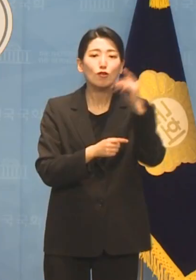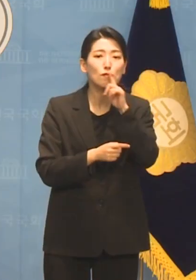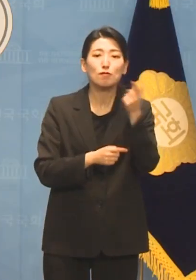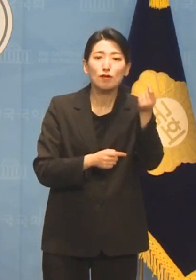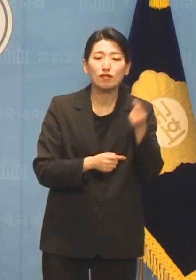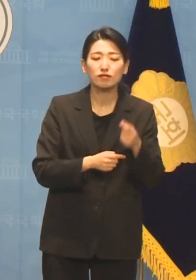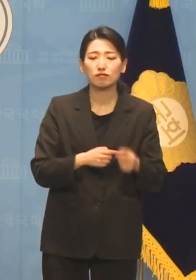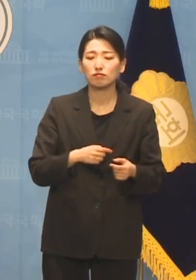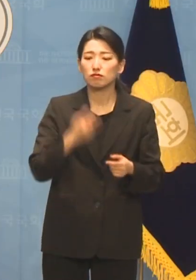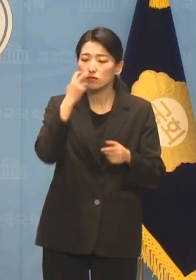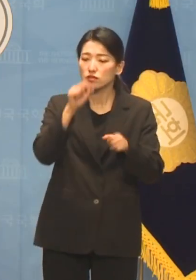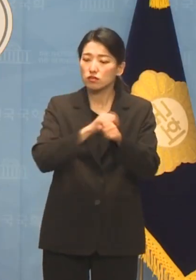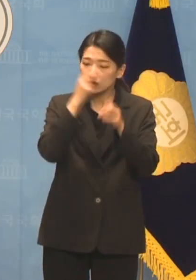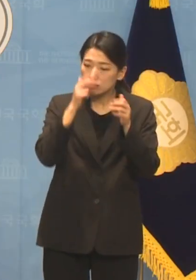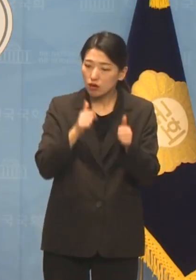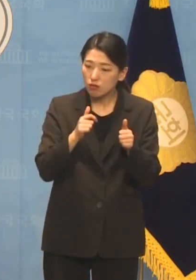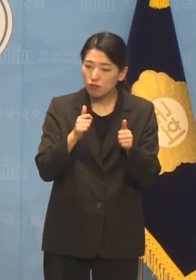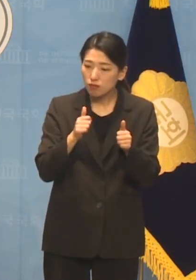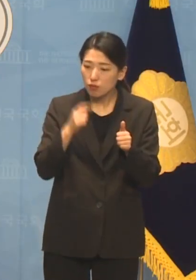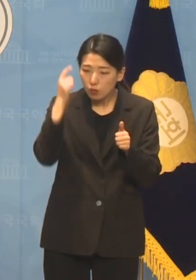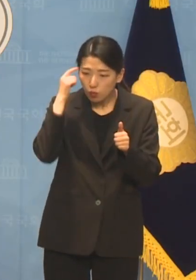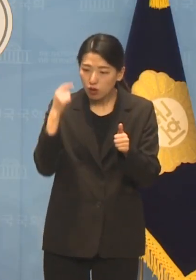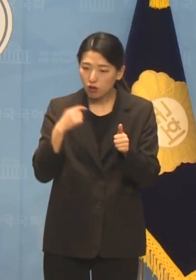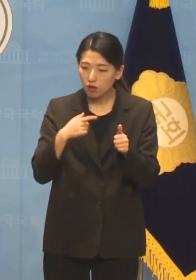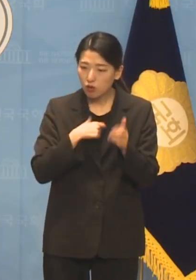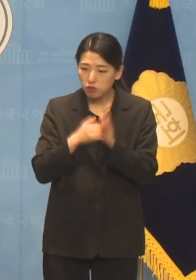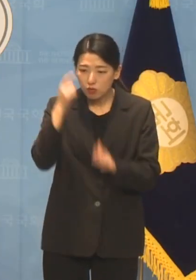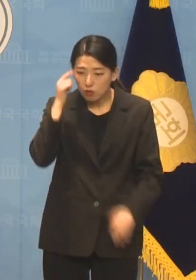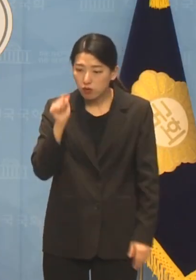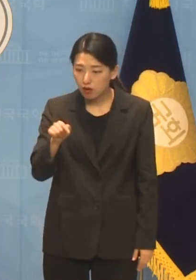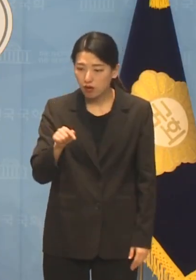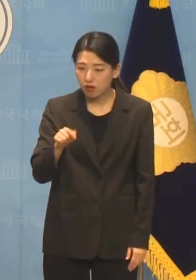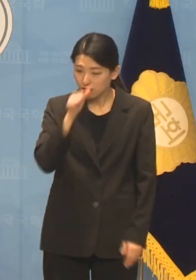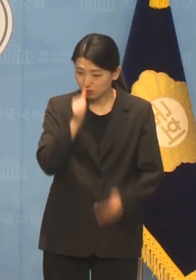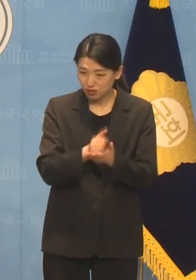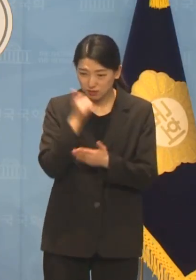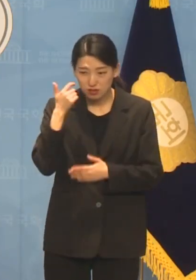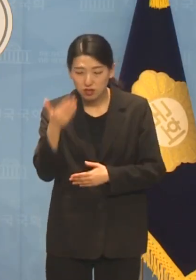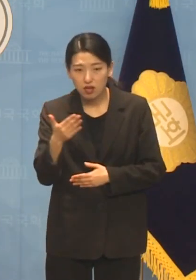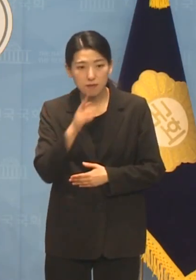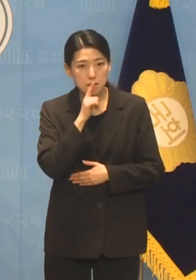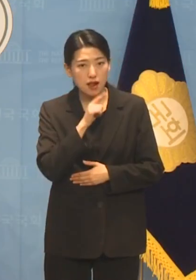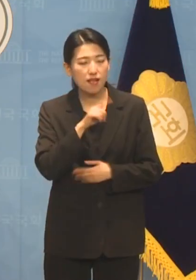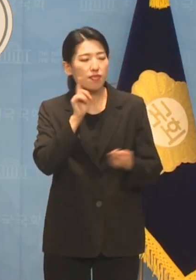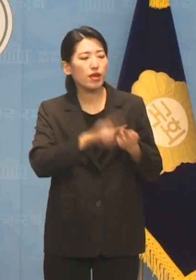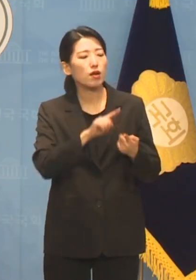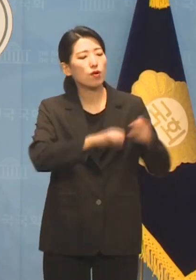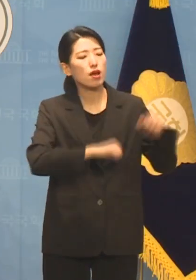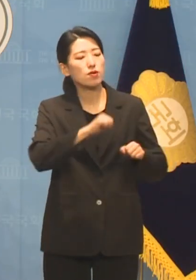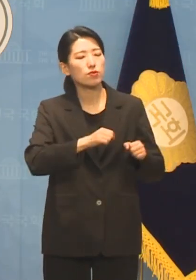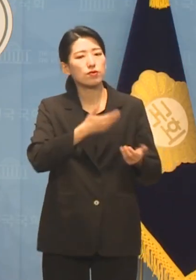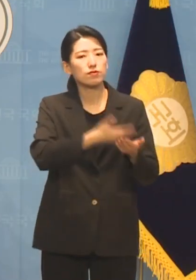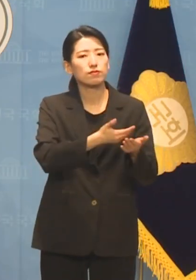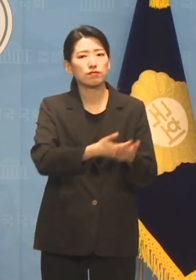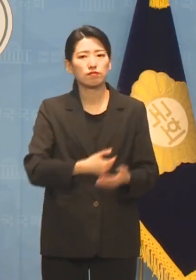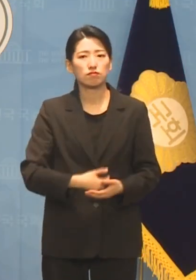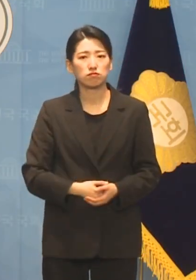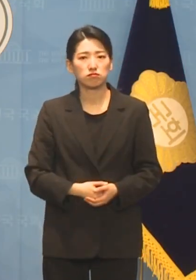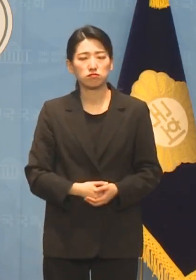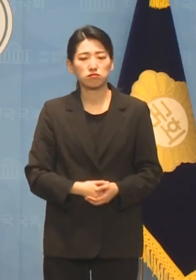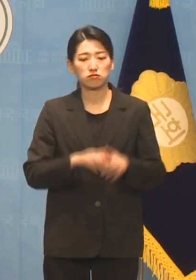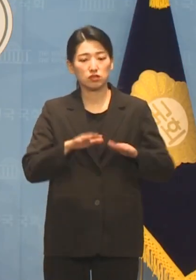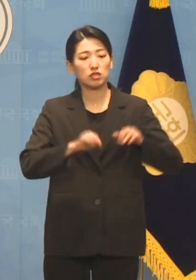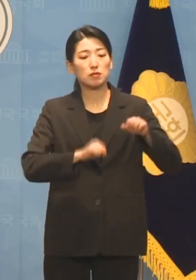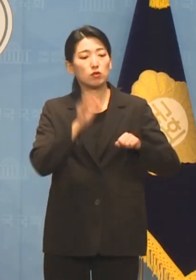죄 졌으니까 거부하는 겁니다. 라는 본인의 발언을 그대로 돌려드리겠습니다. 정권 차원의 특검 거부는 그의 발언과 정면으로